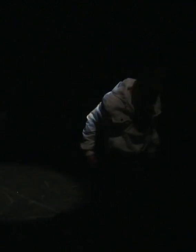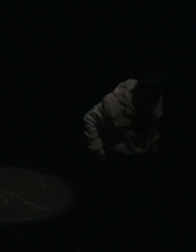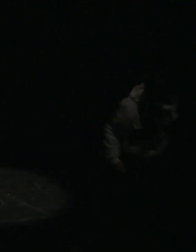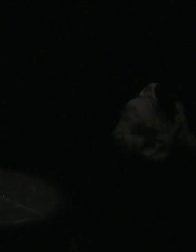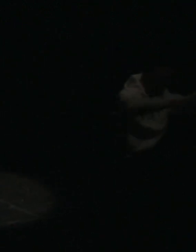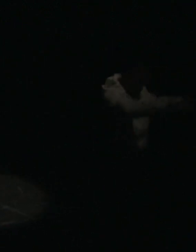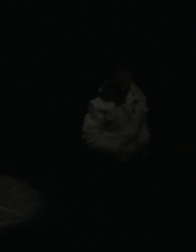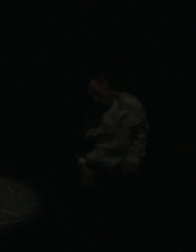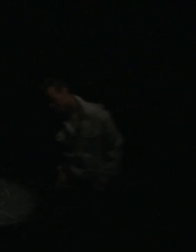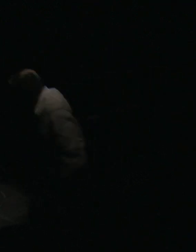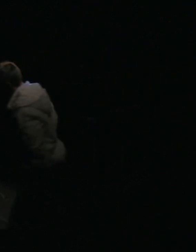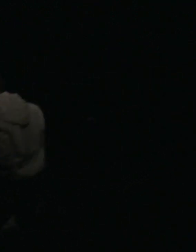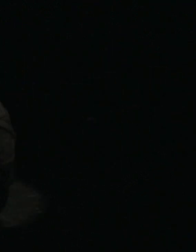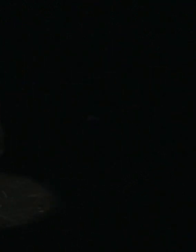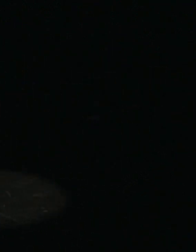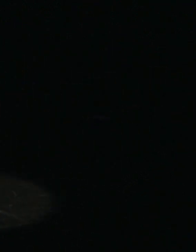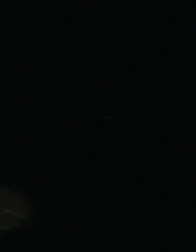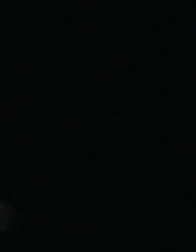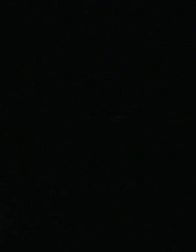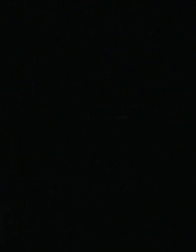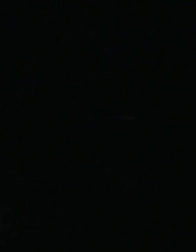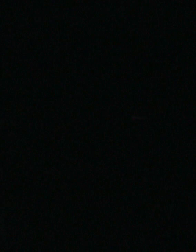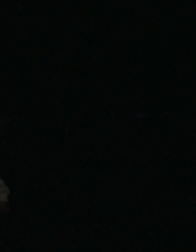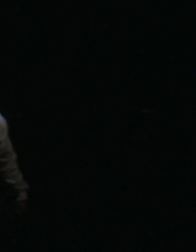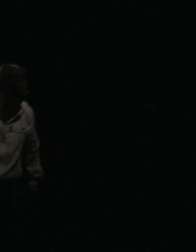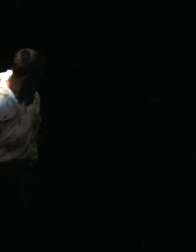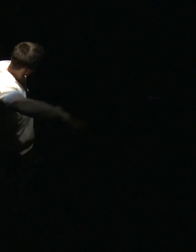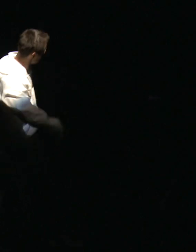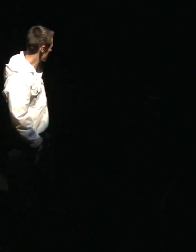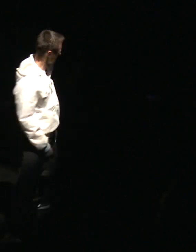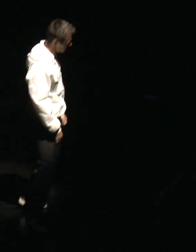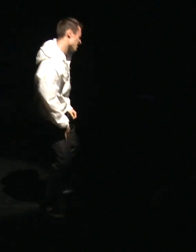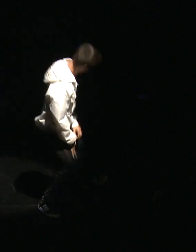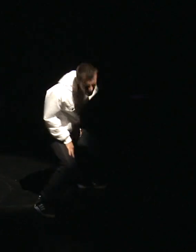Nothing was erased. I